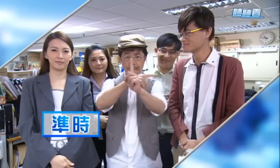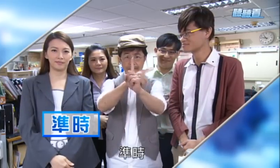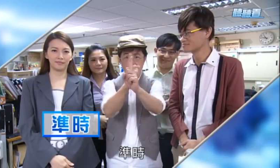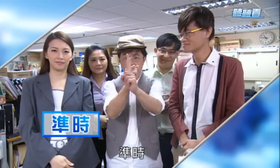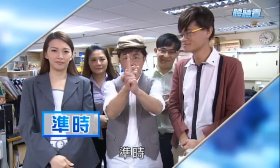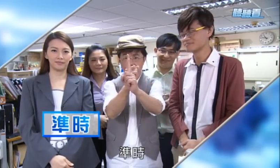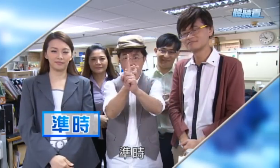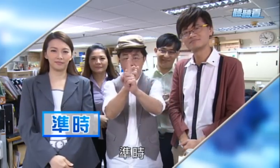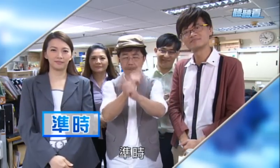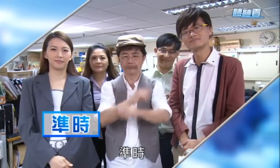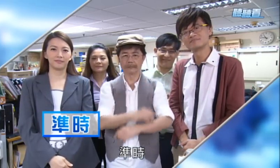准时，